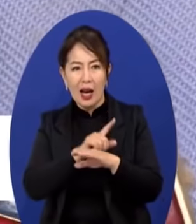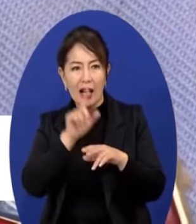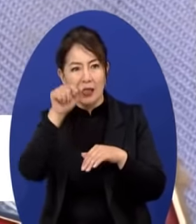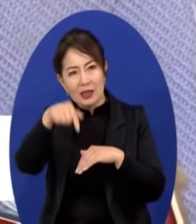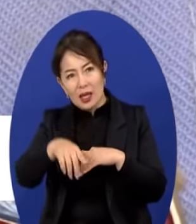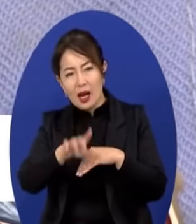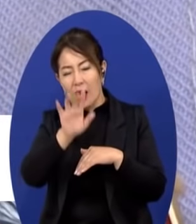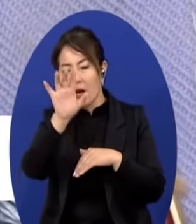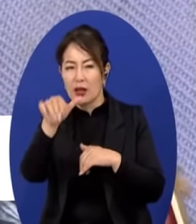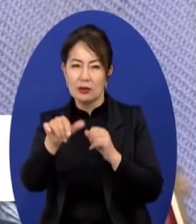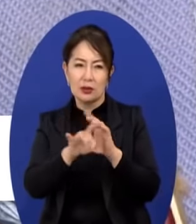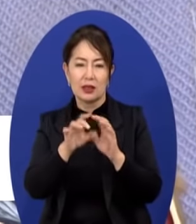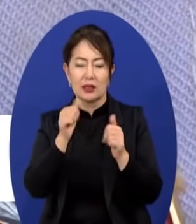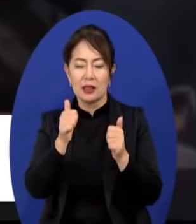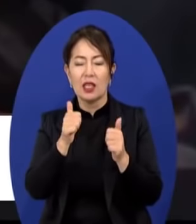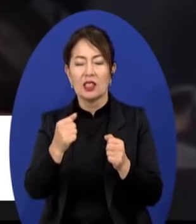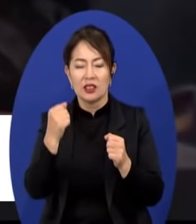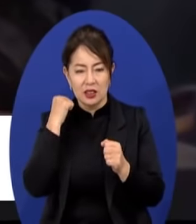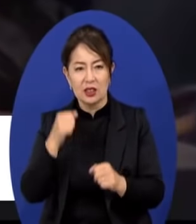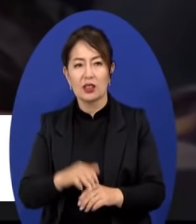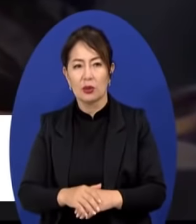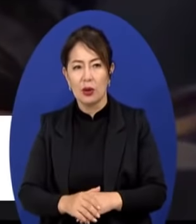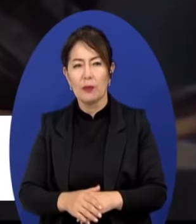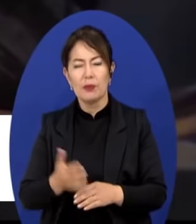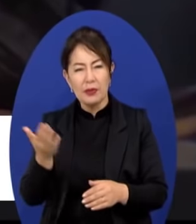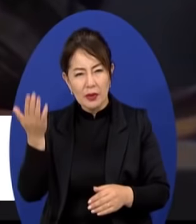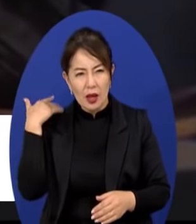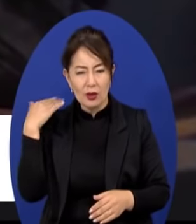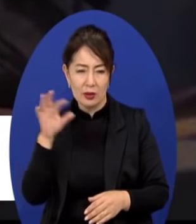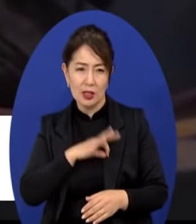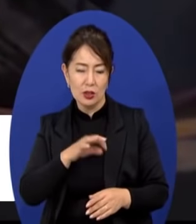мэлээ сайн туулан шүү. Тухайн үед ашиглаж